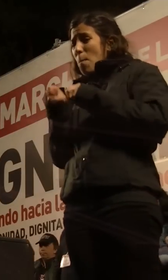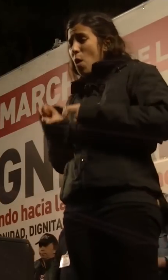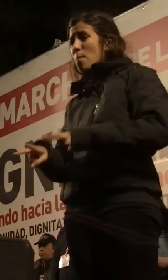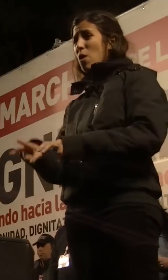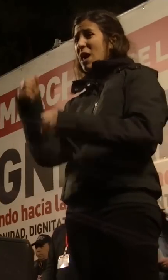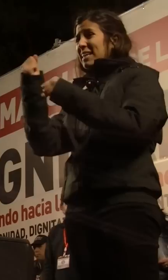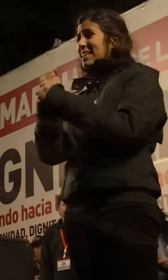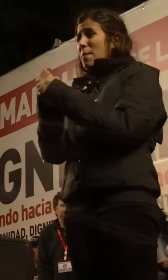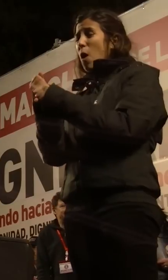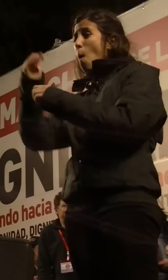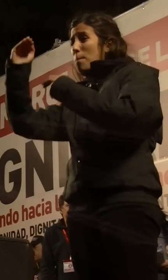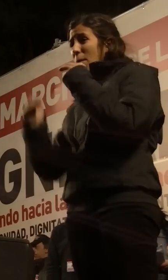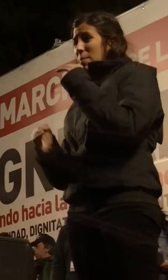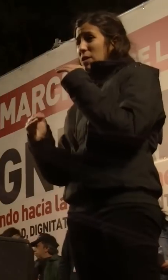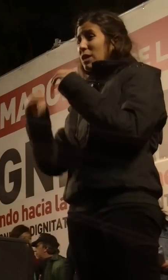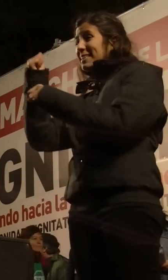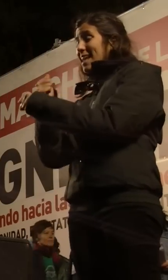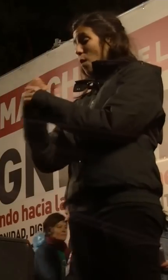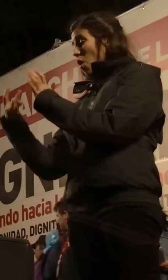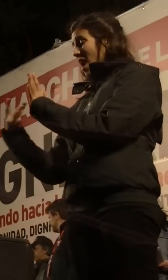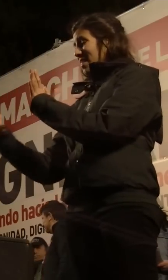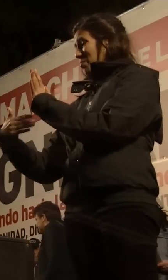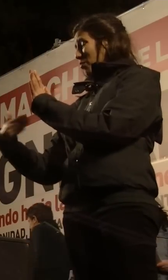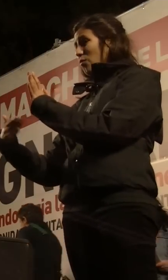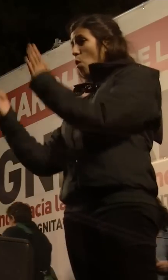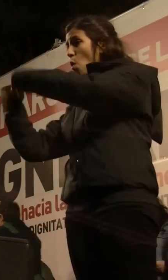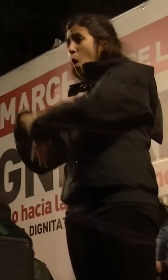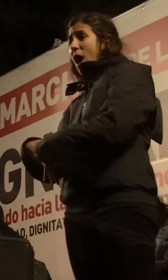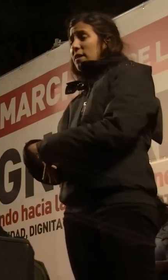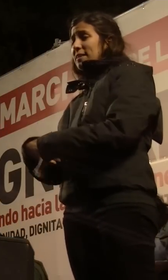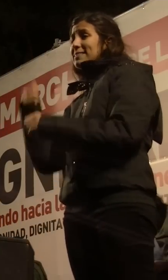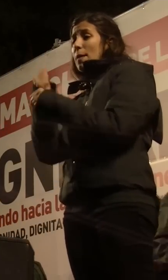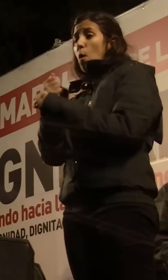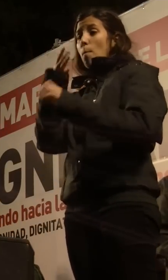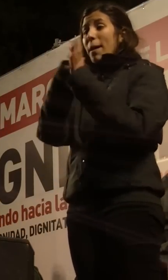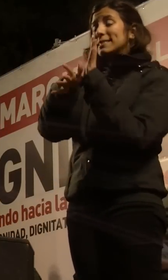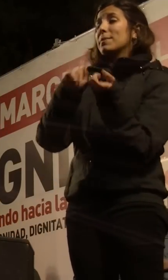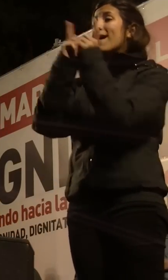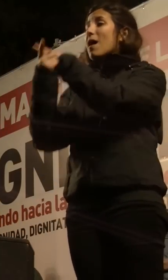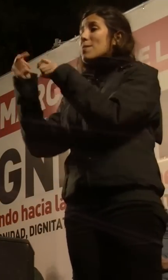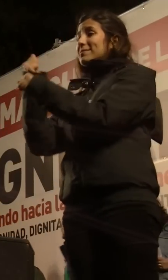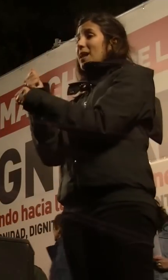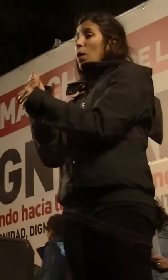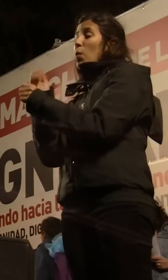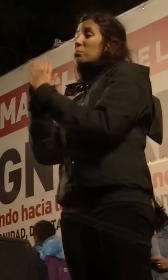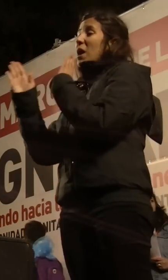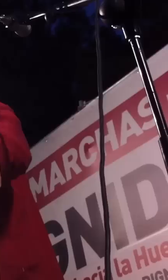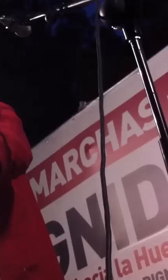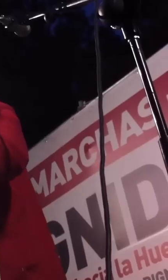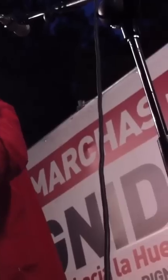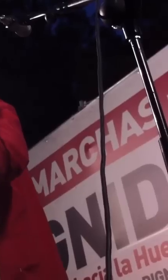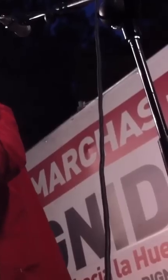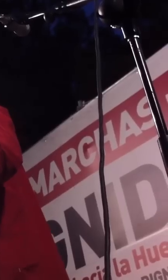Ha destruido empleo de calidad, empleo indefinido por empleo precario y parcial.